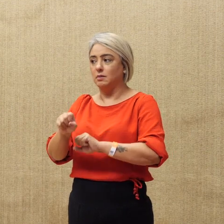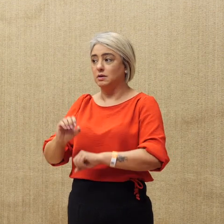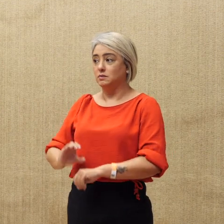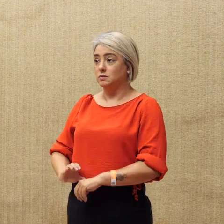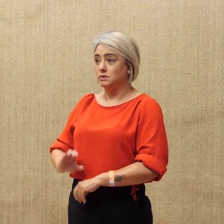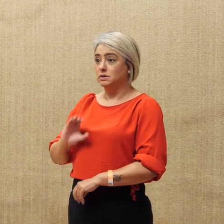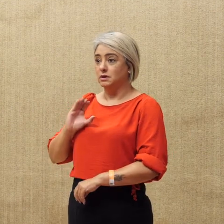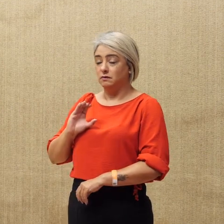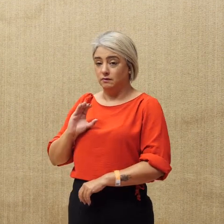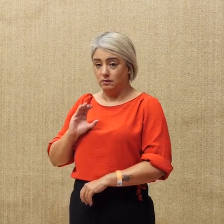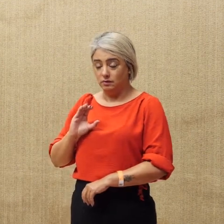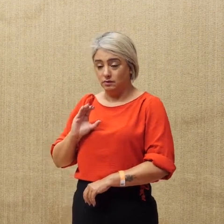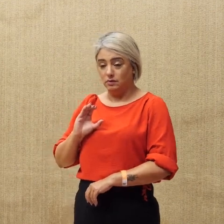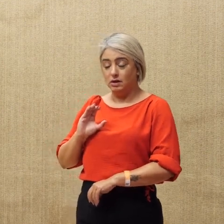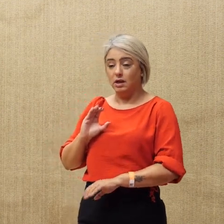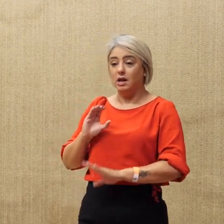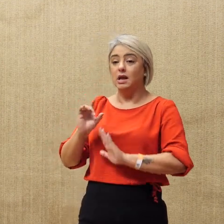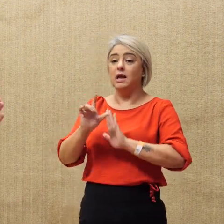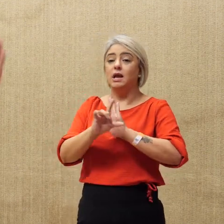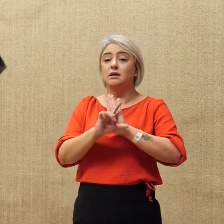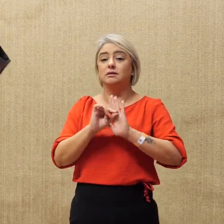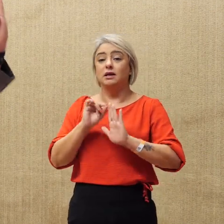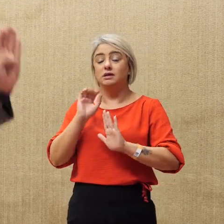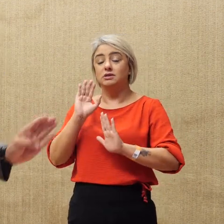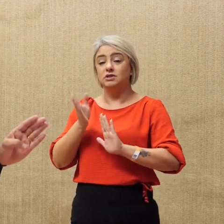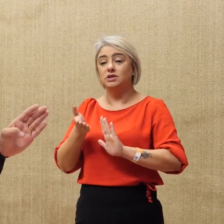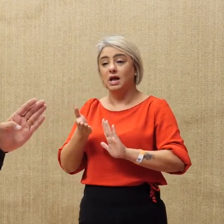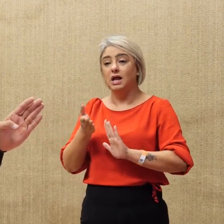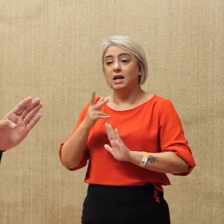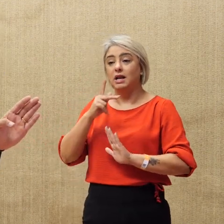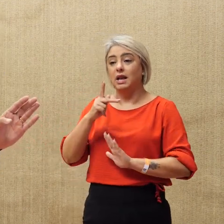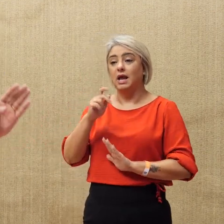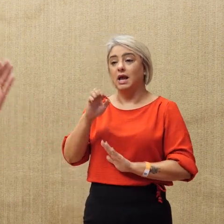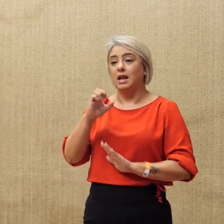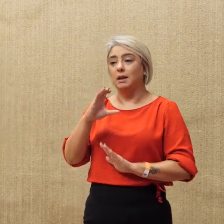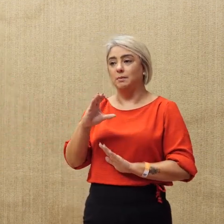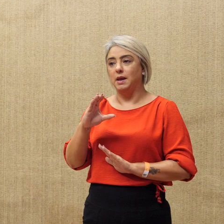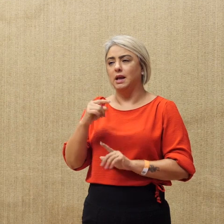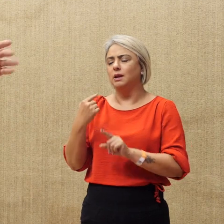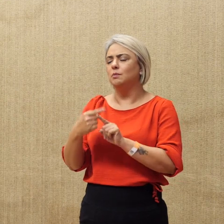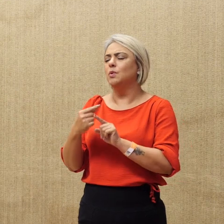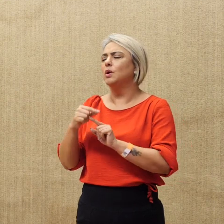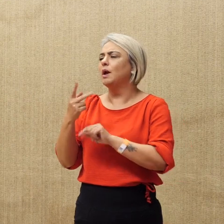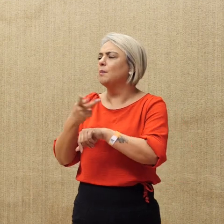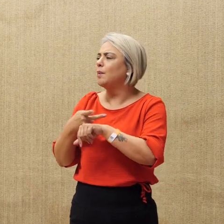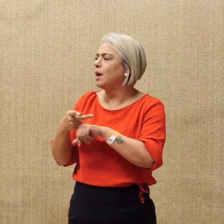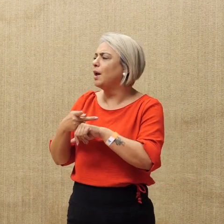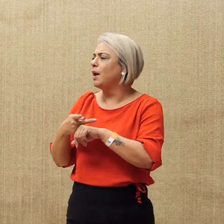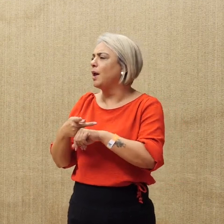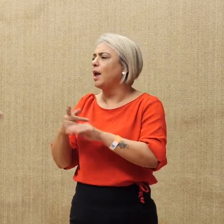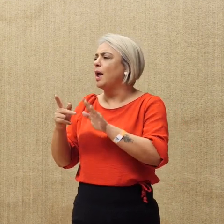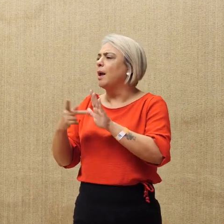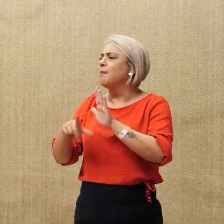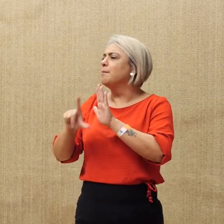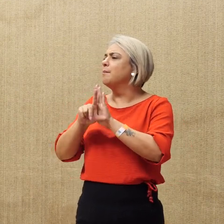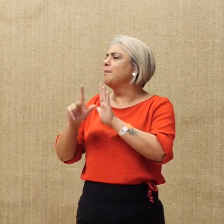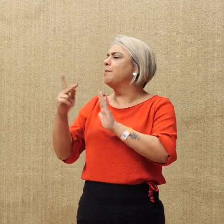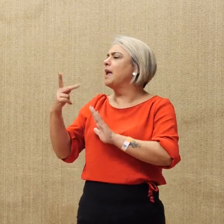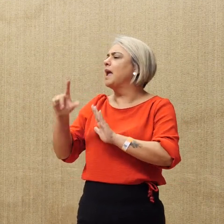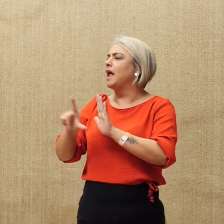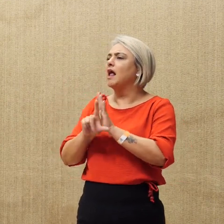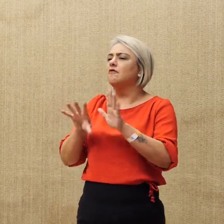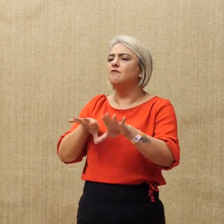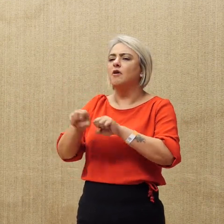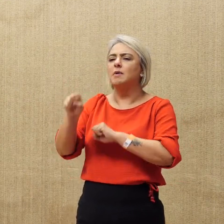civil registrada já na PEC. Por que que buscam os PLs para trazer a formação